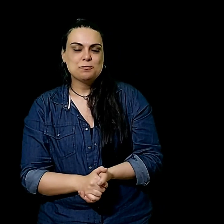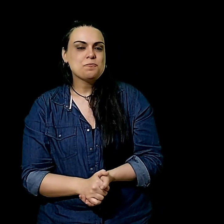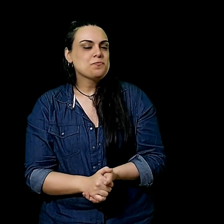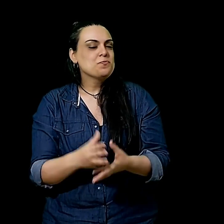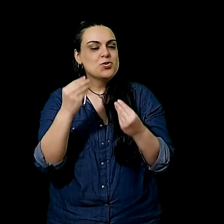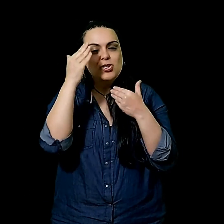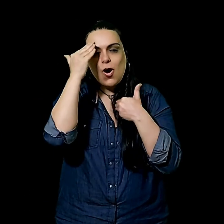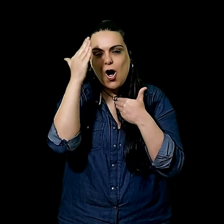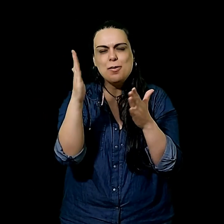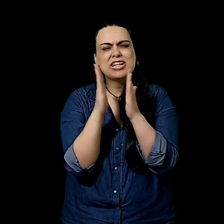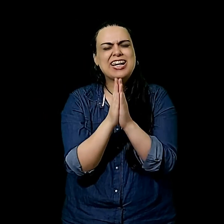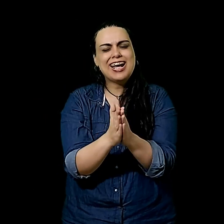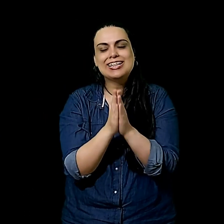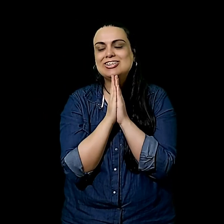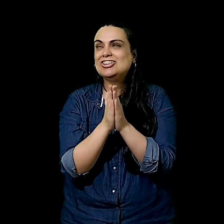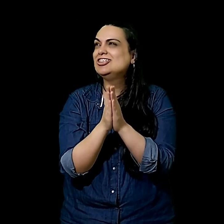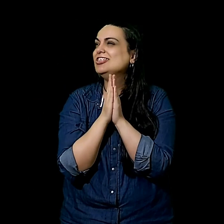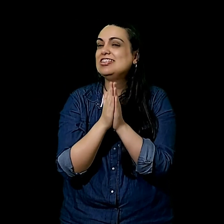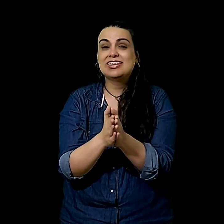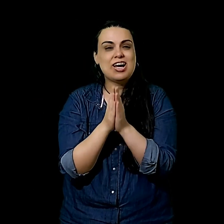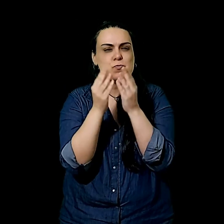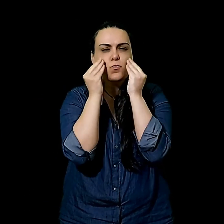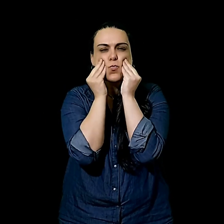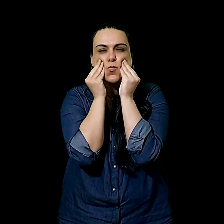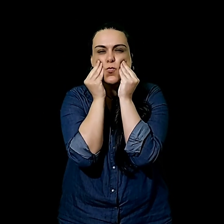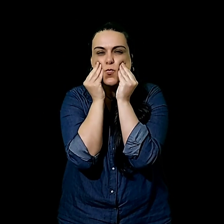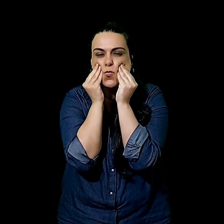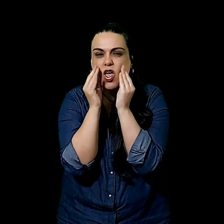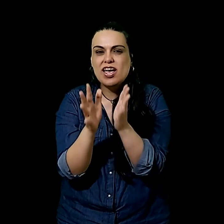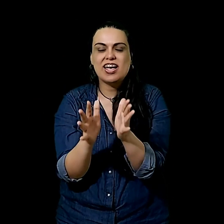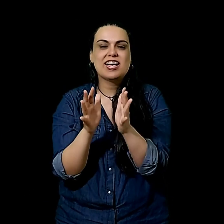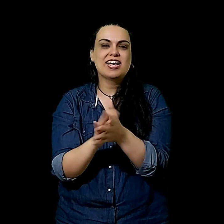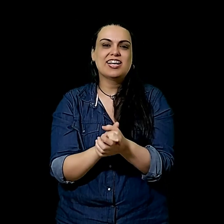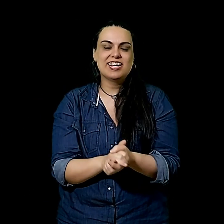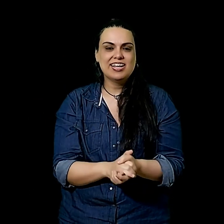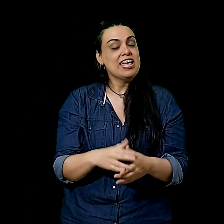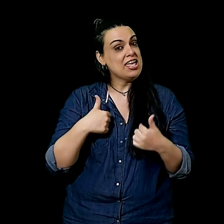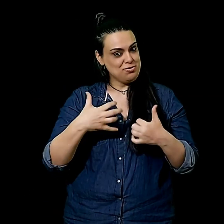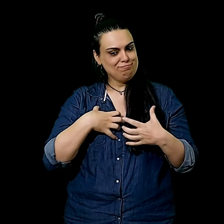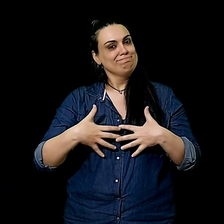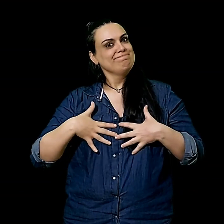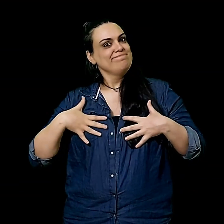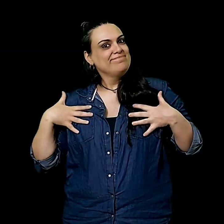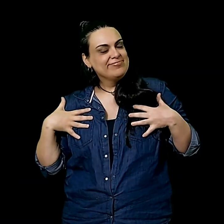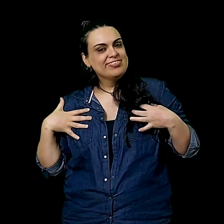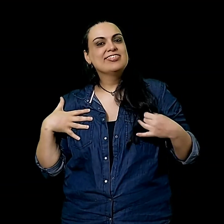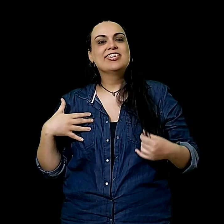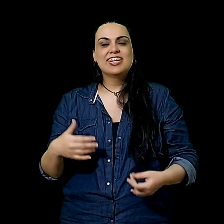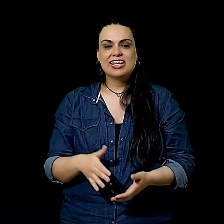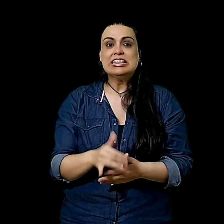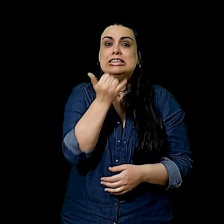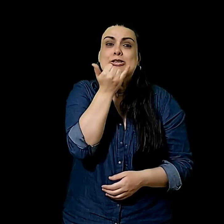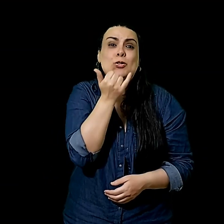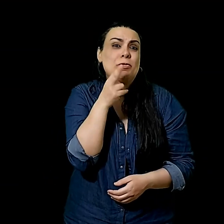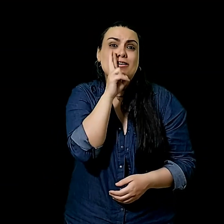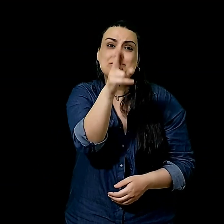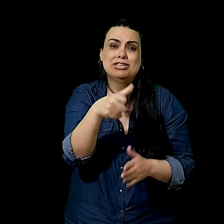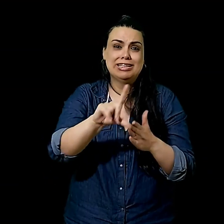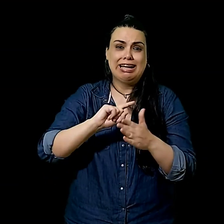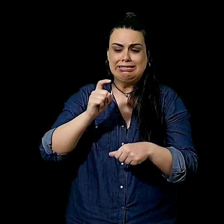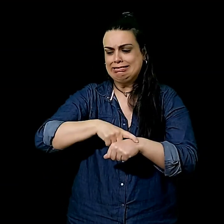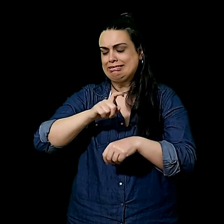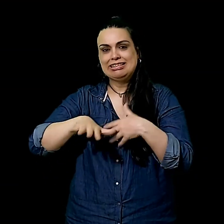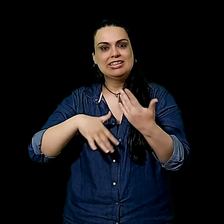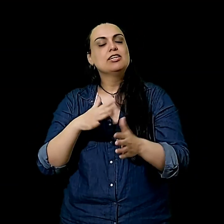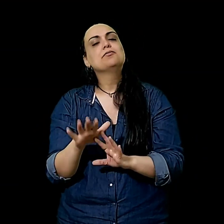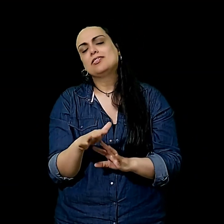Imagina. Gratidão, gratidão, gratidão. Beijo no coração. Eu estou honrada de estar aqui com você. Perdão que eu não te respondi antes. Essa é a vida de uma